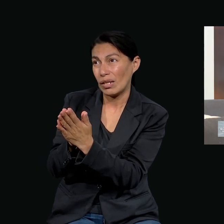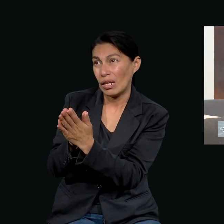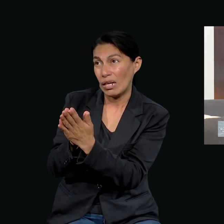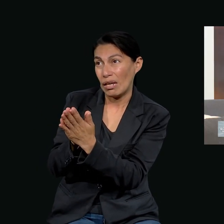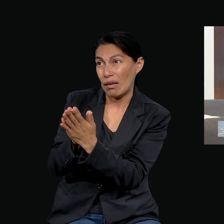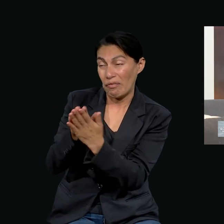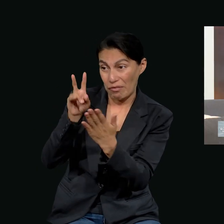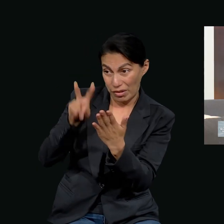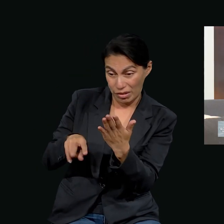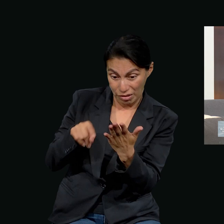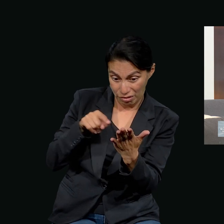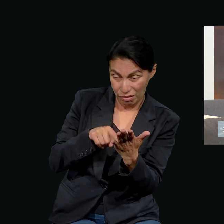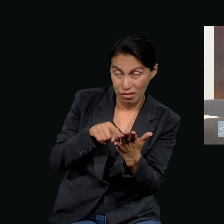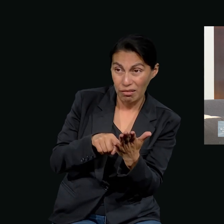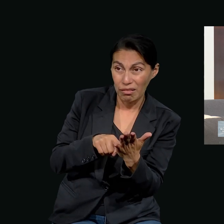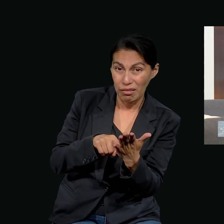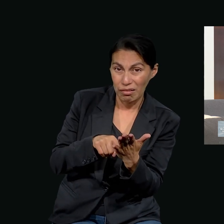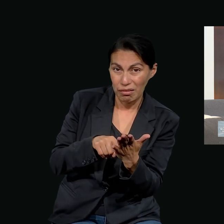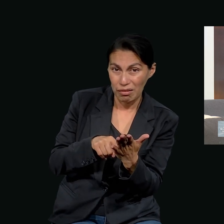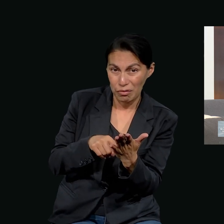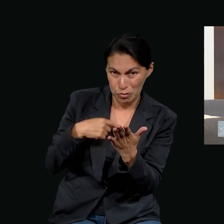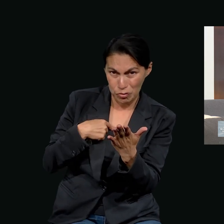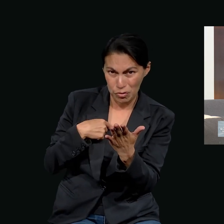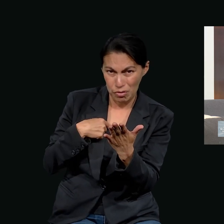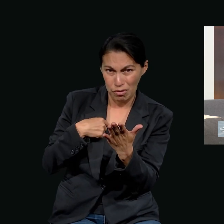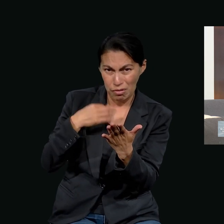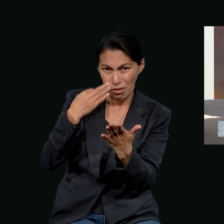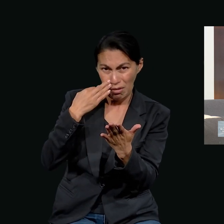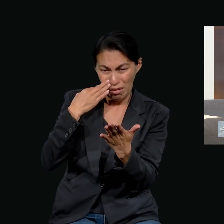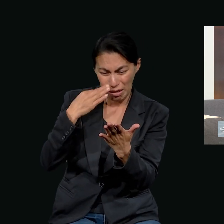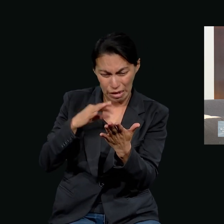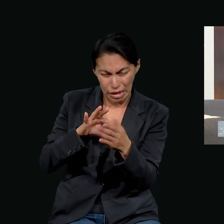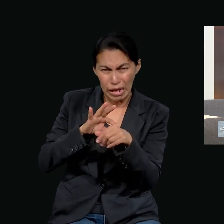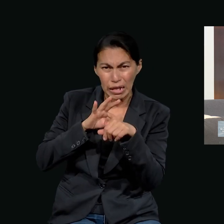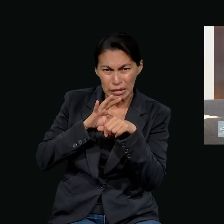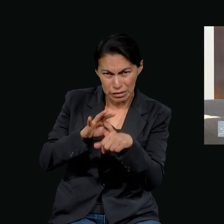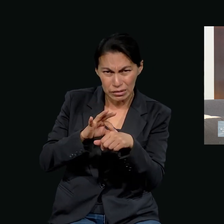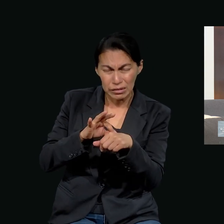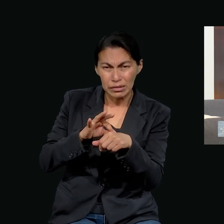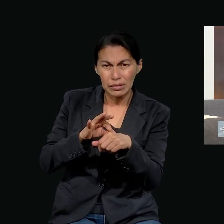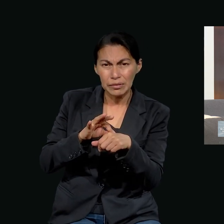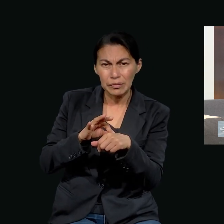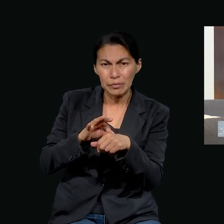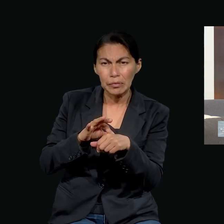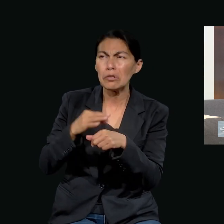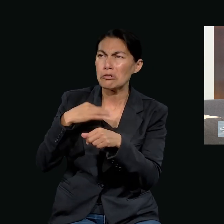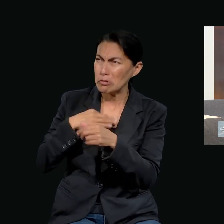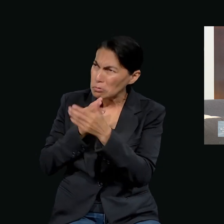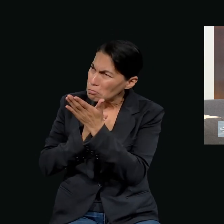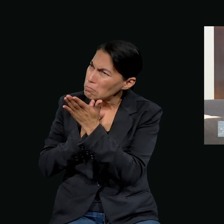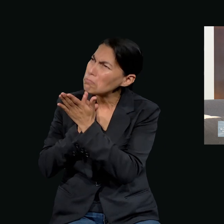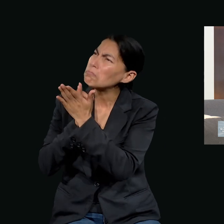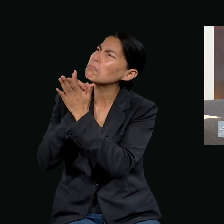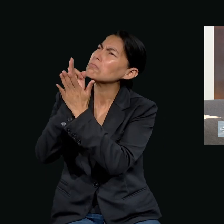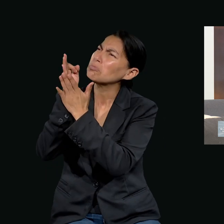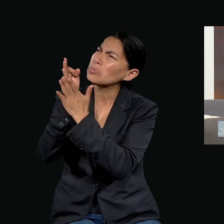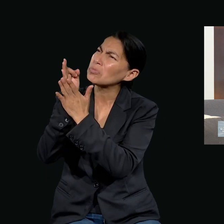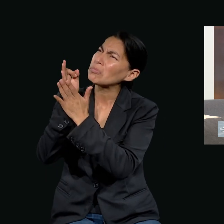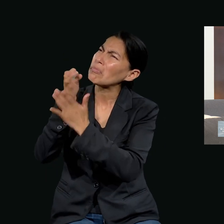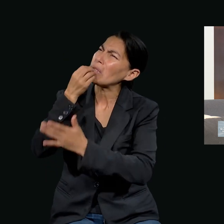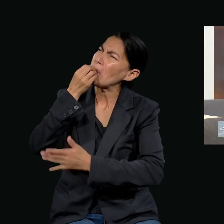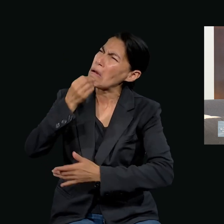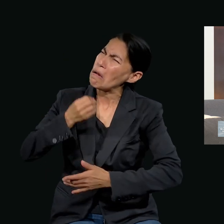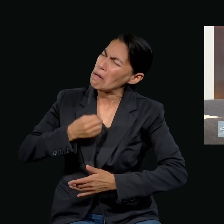que esa verdad yo pueda vivirla de tal manera que pueda ser fiel a ella,